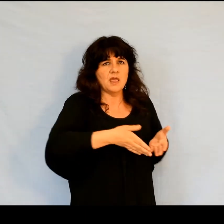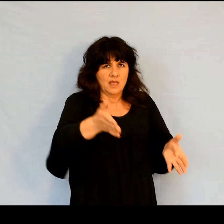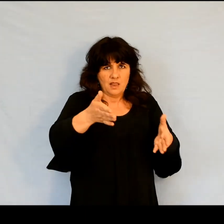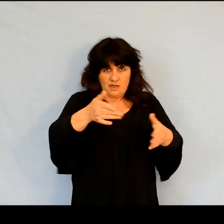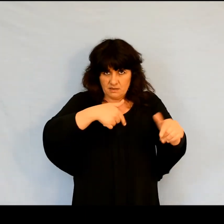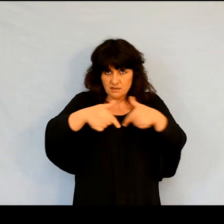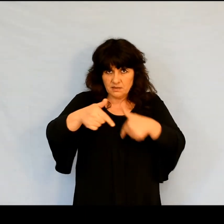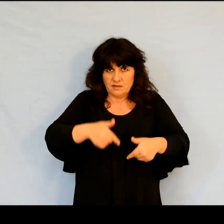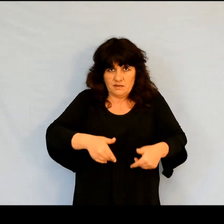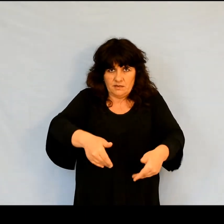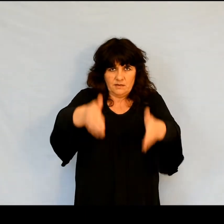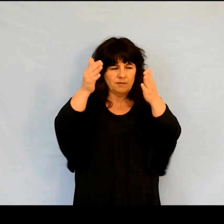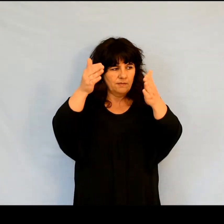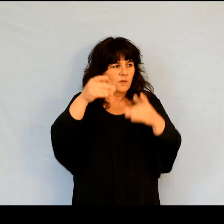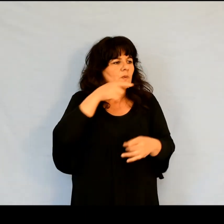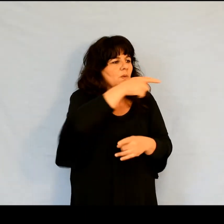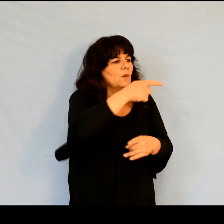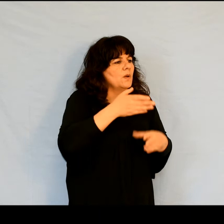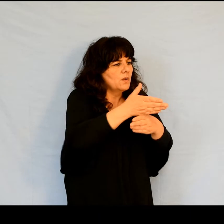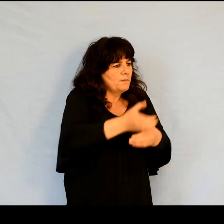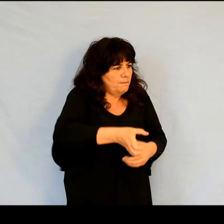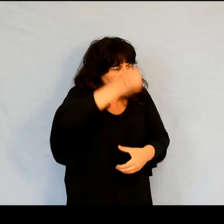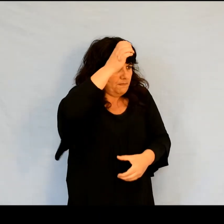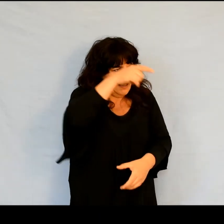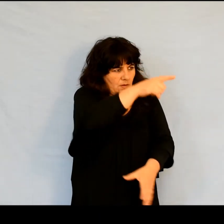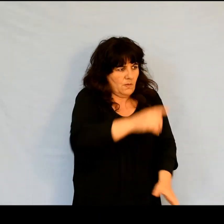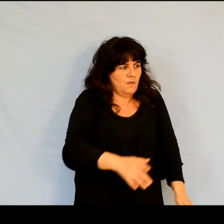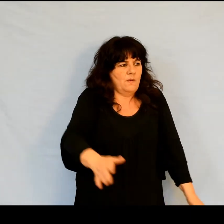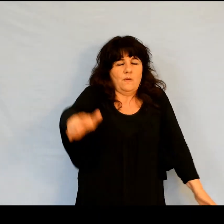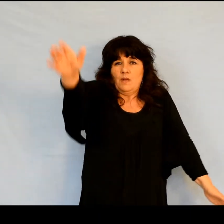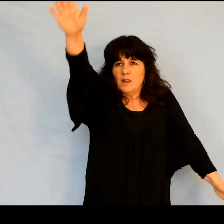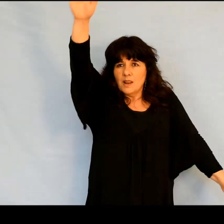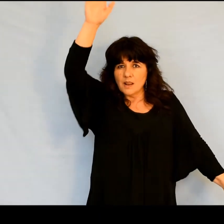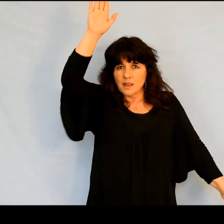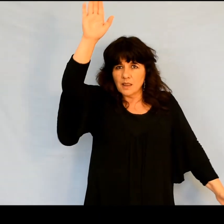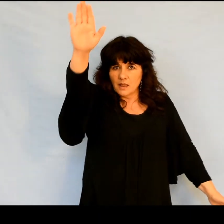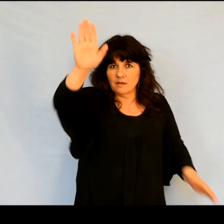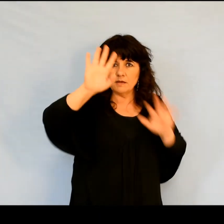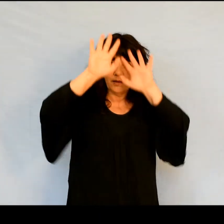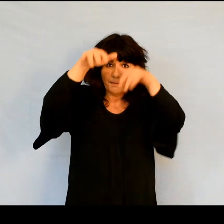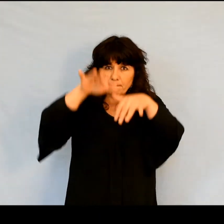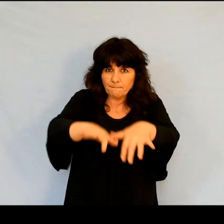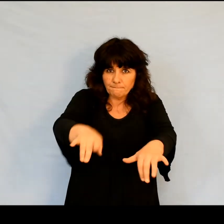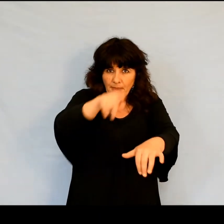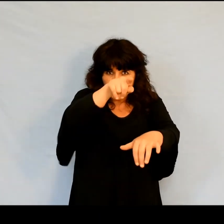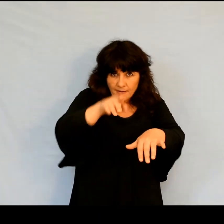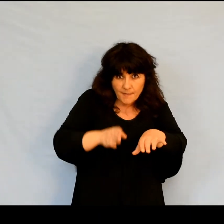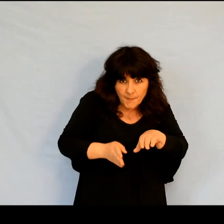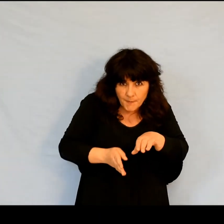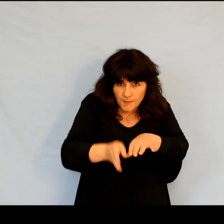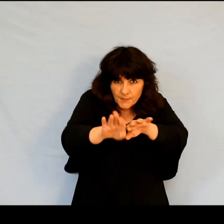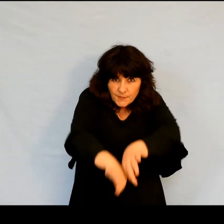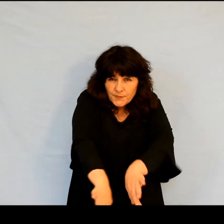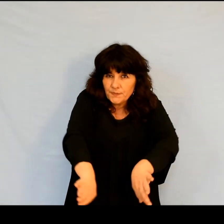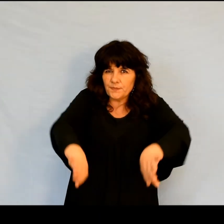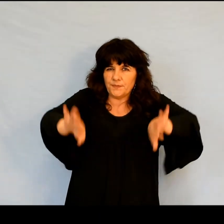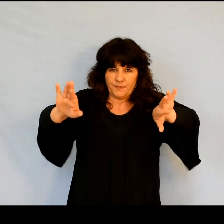Toi, lève ton bâton, étends le bras sur la mer, fends-la en deux, et que les fils d'Israël entrent